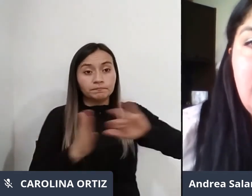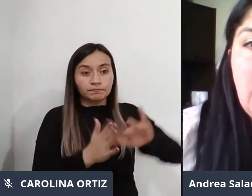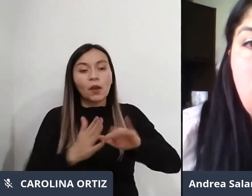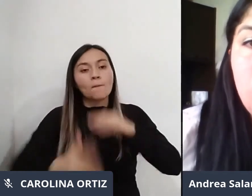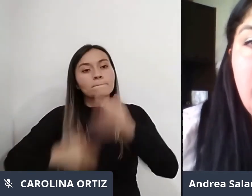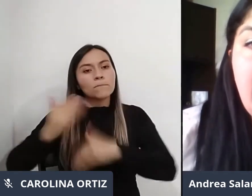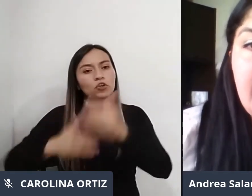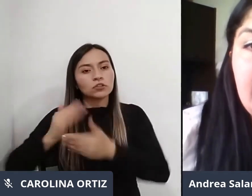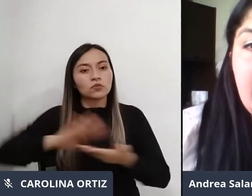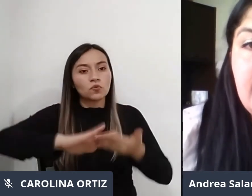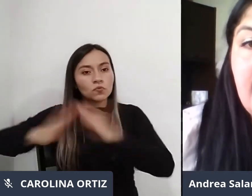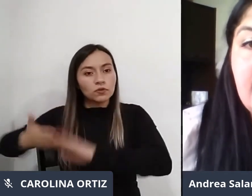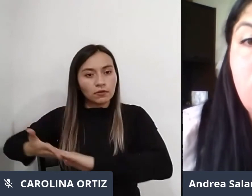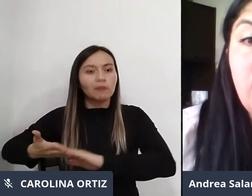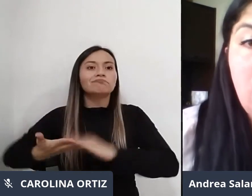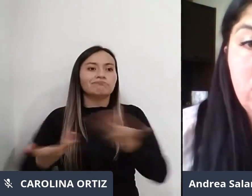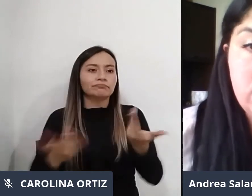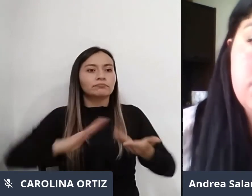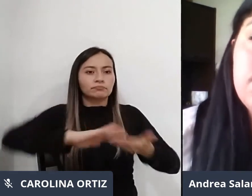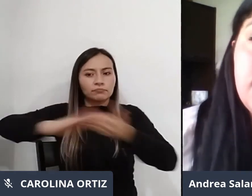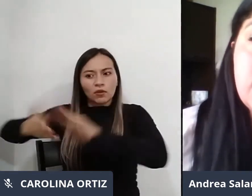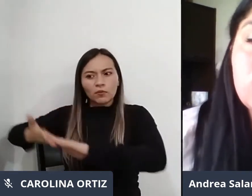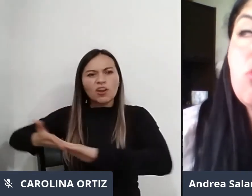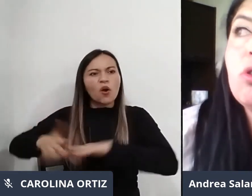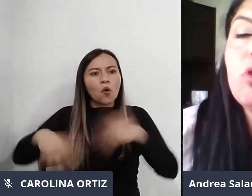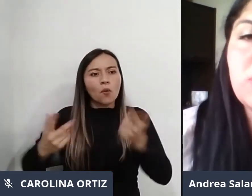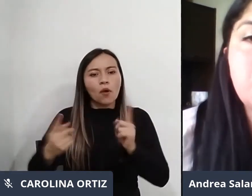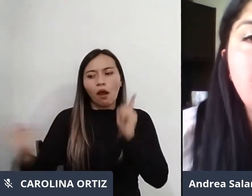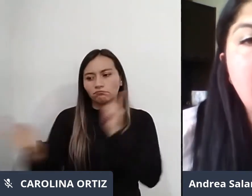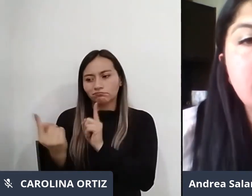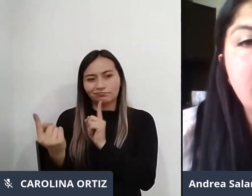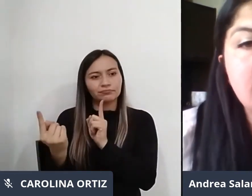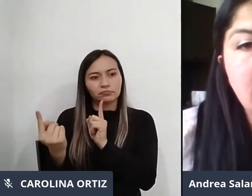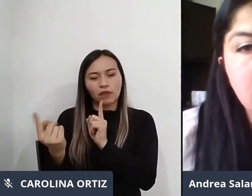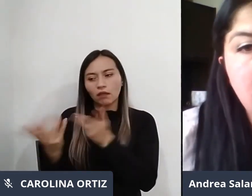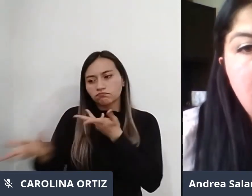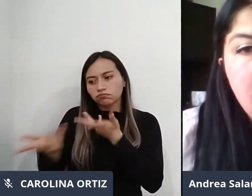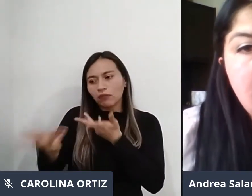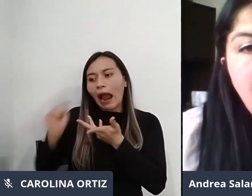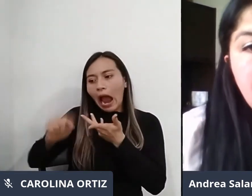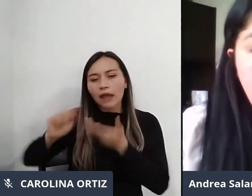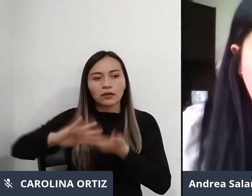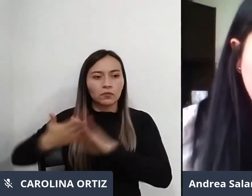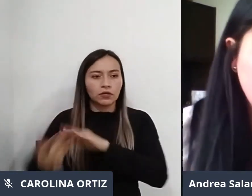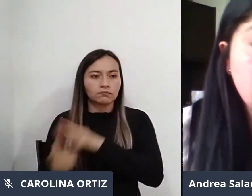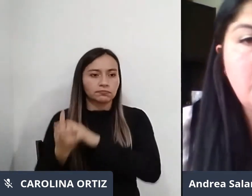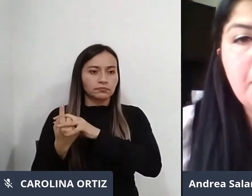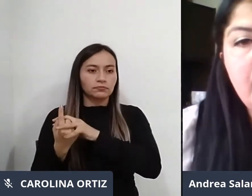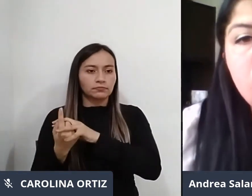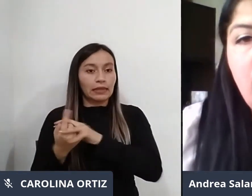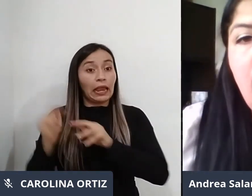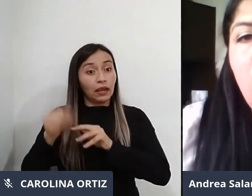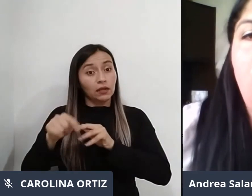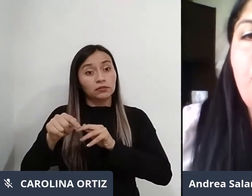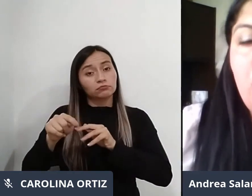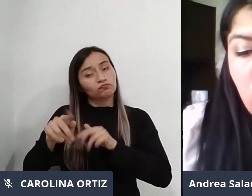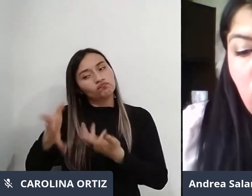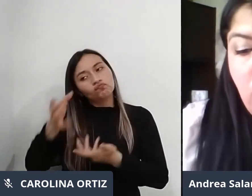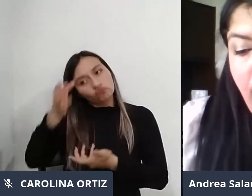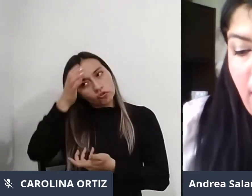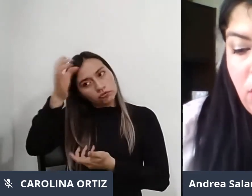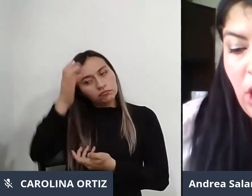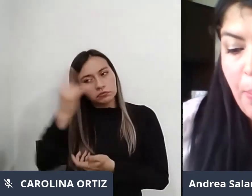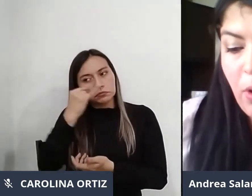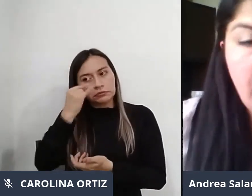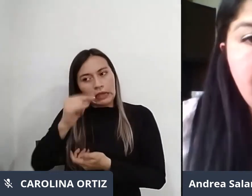pues la comunidad se hace con el otro. Y eso es un concepto bien interesante, que es el que yo creo que también me ayuda a dialogar un poco